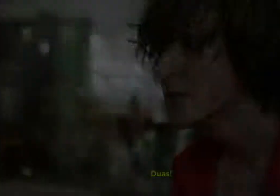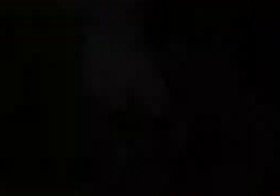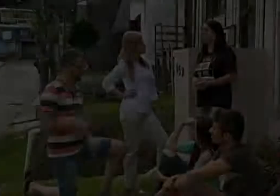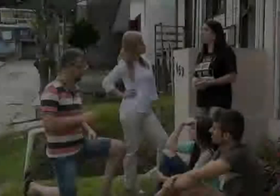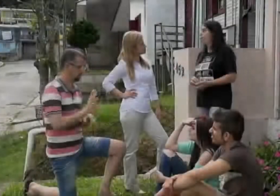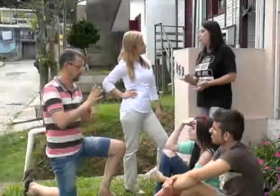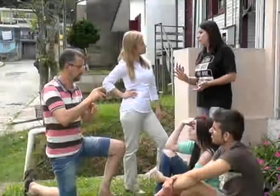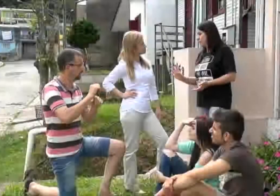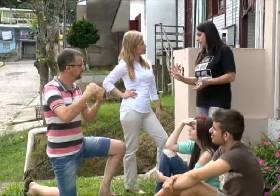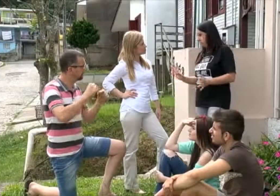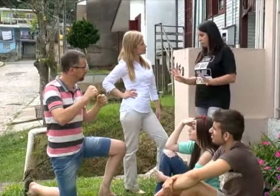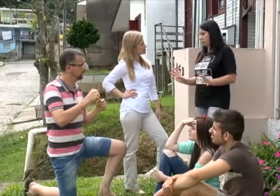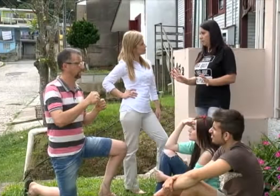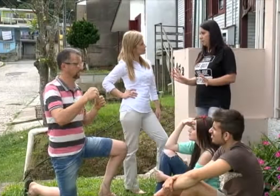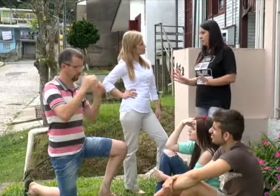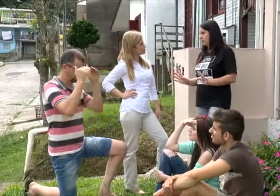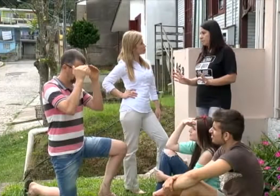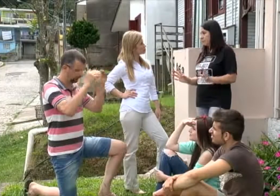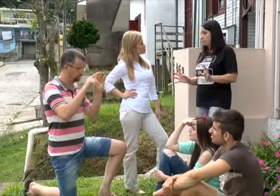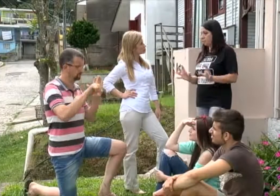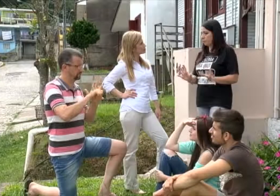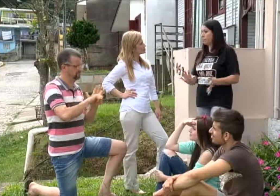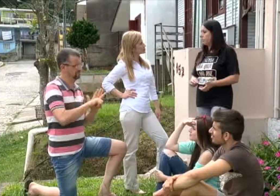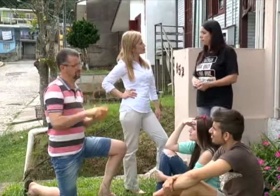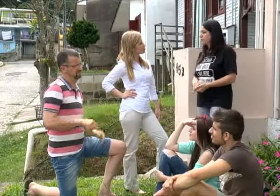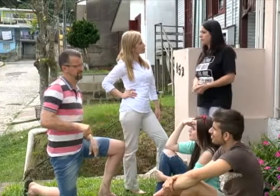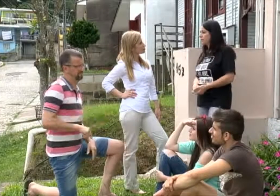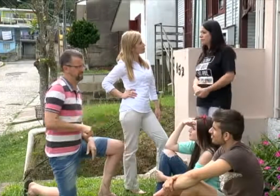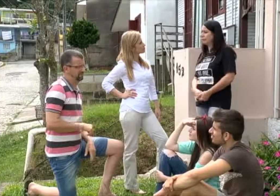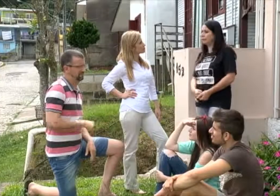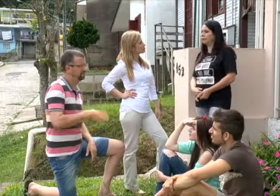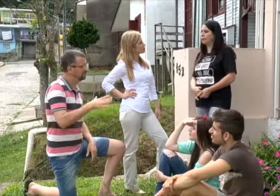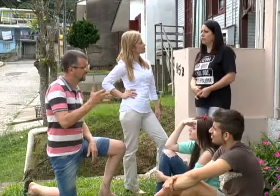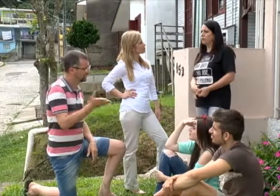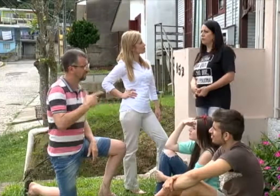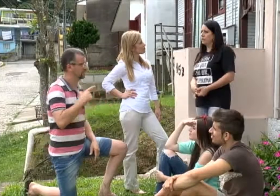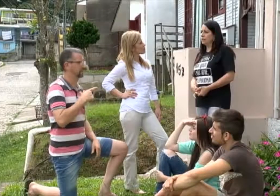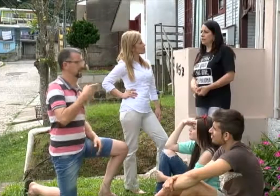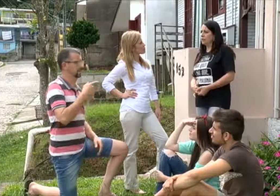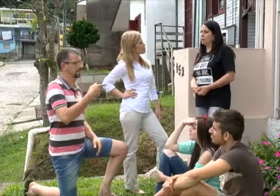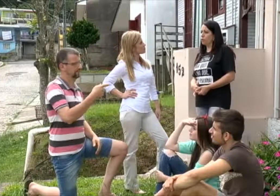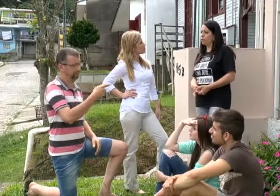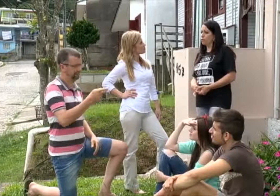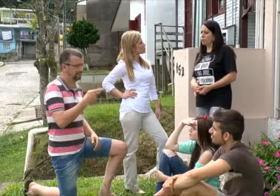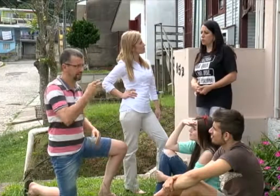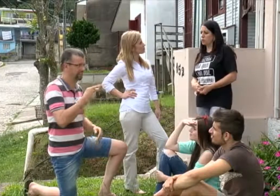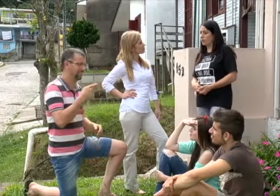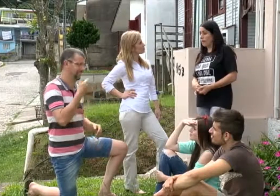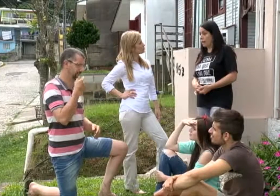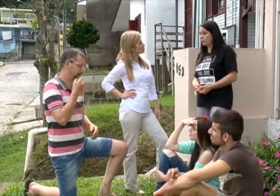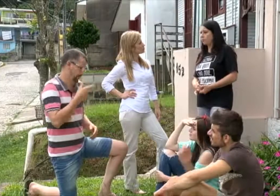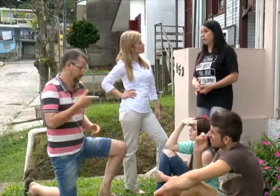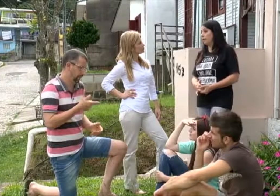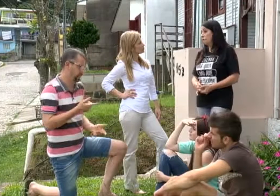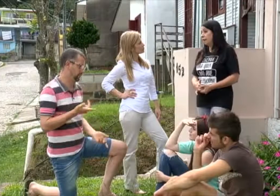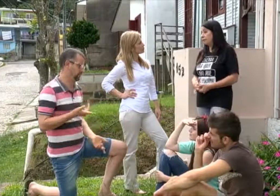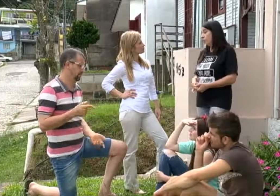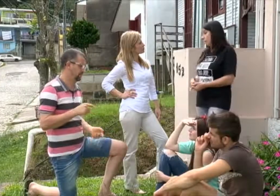É uma vez por dia, mas pelo menos já é o começo, né? Está tendo. E também agora começou do teatro, tem o teatro que